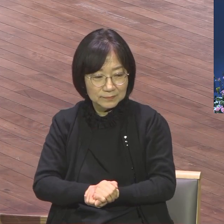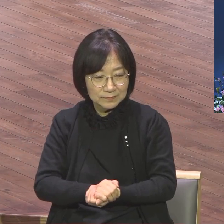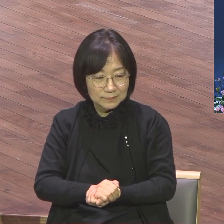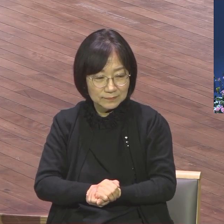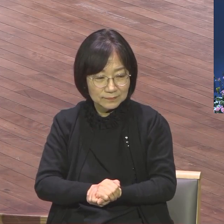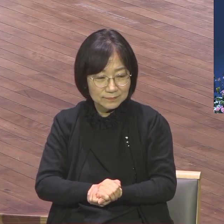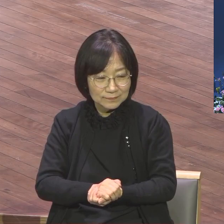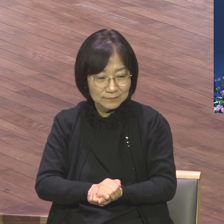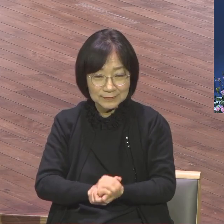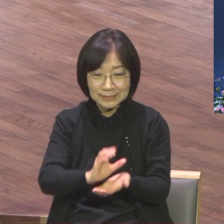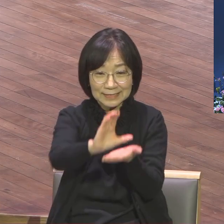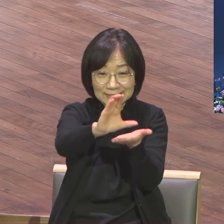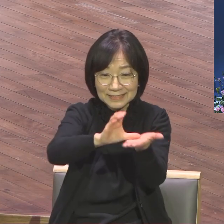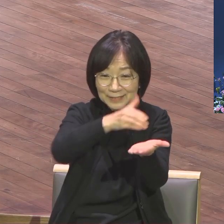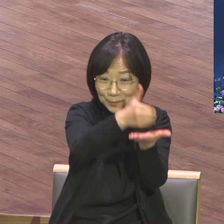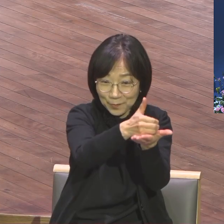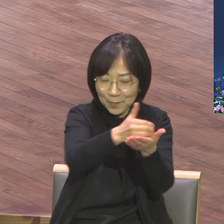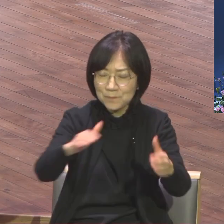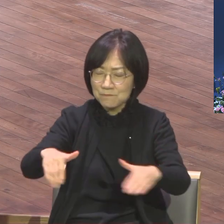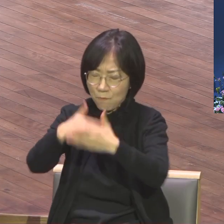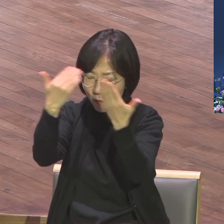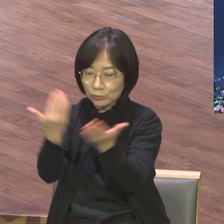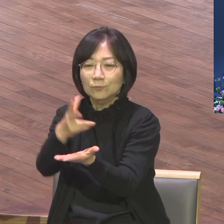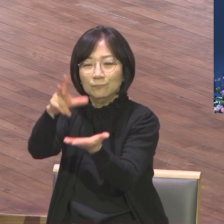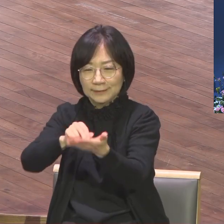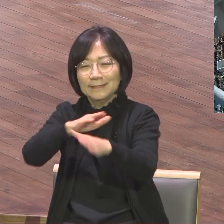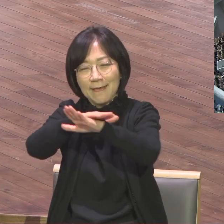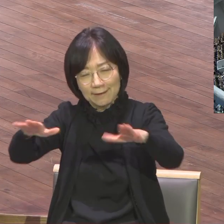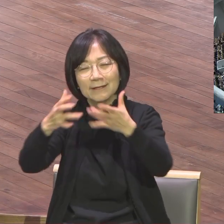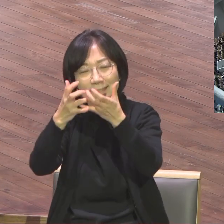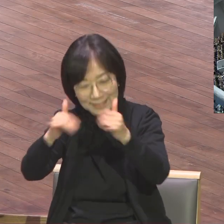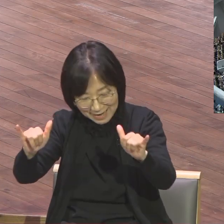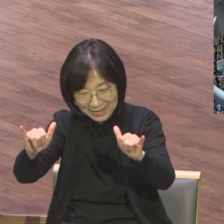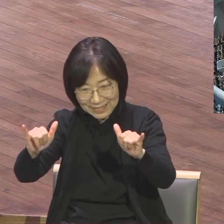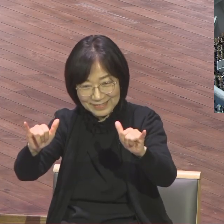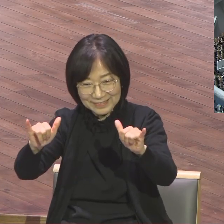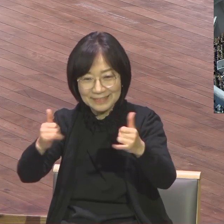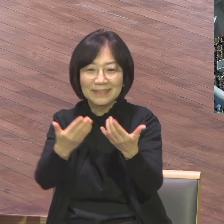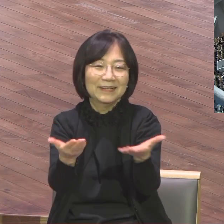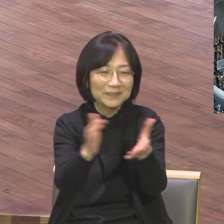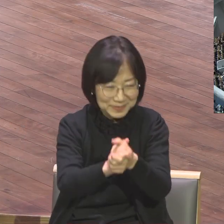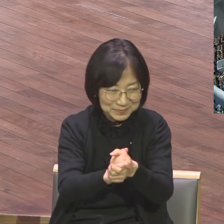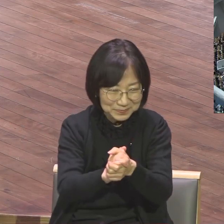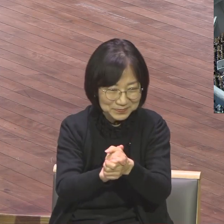그리스도는 모든 문제 해결자라는 뜻입니다.